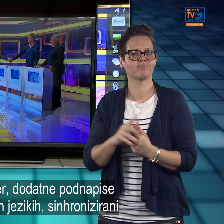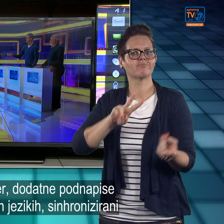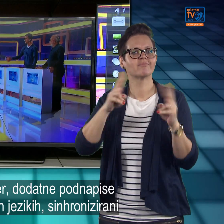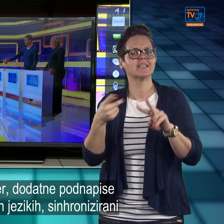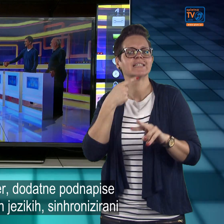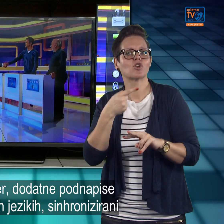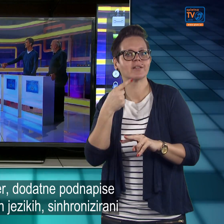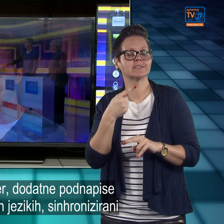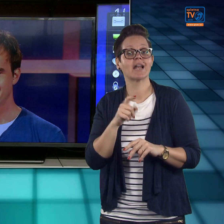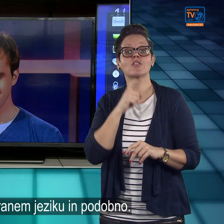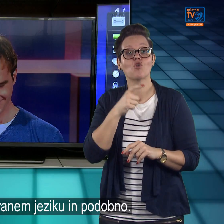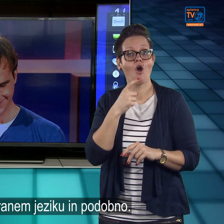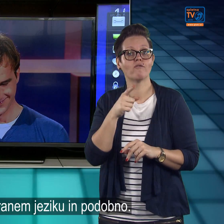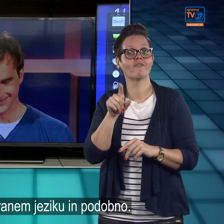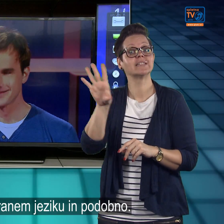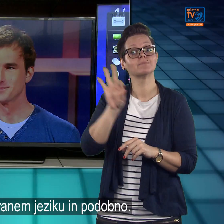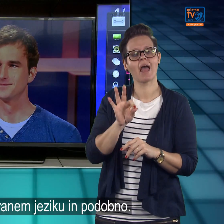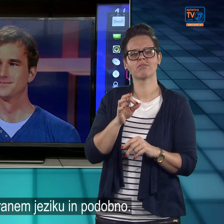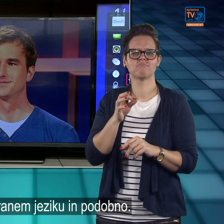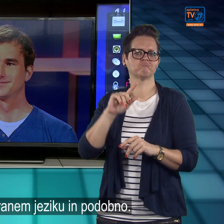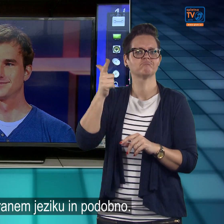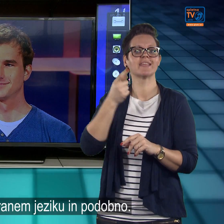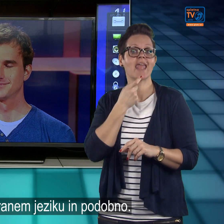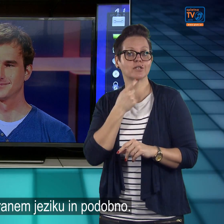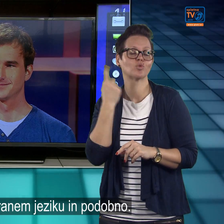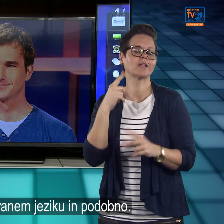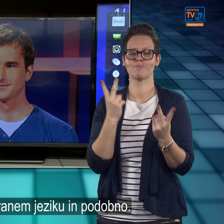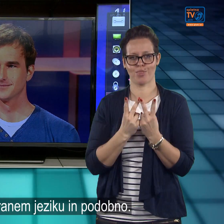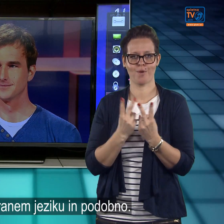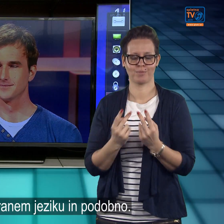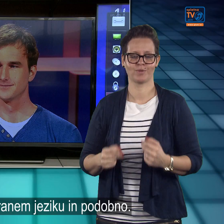v izbranem jeziku in podobno.